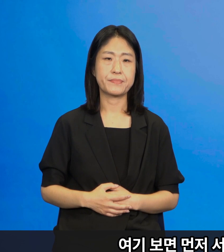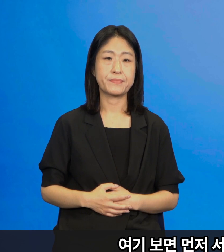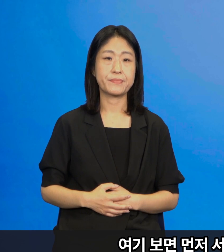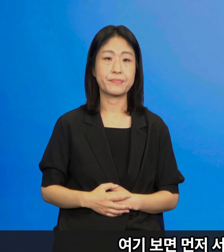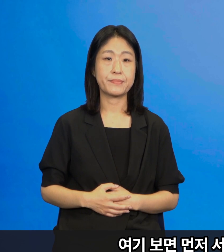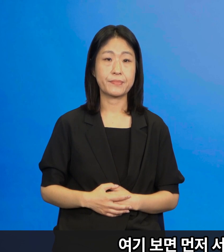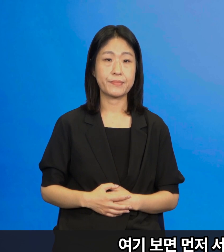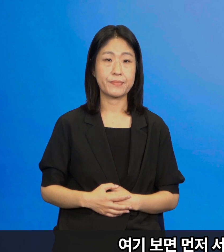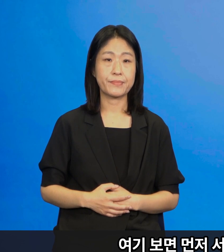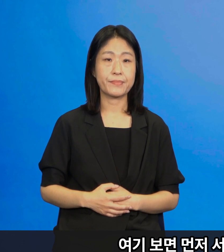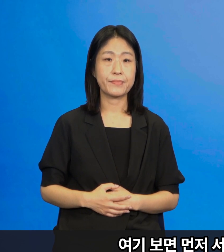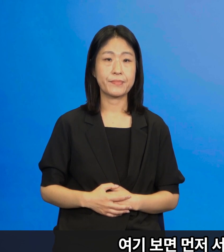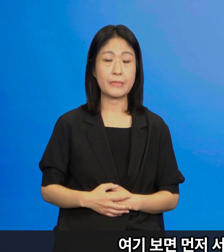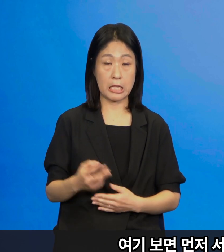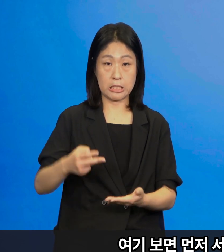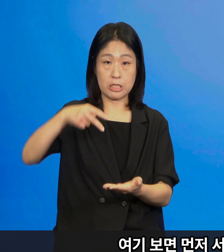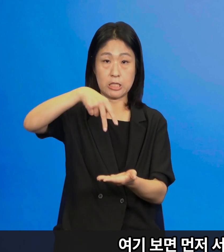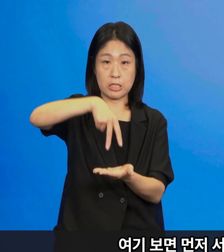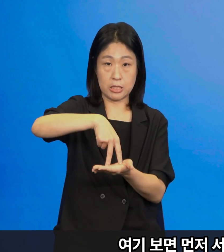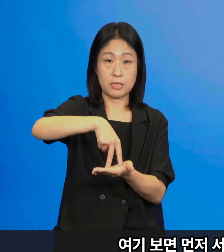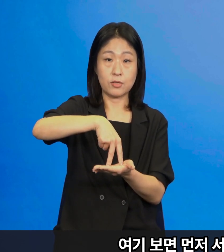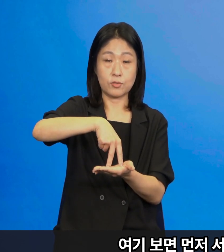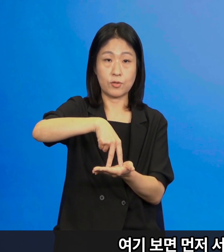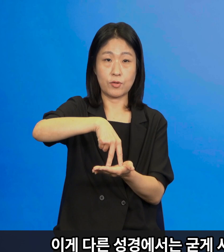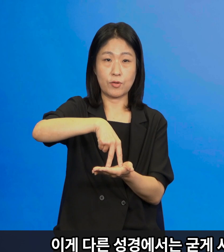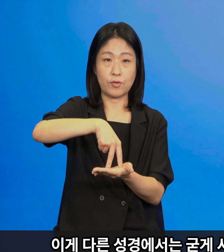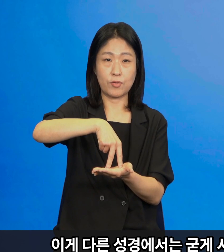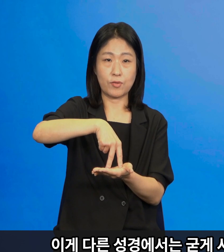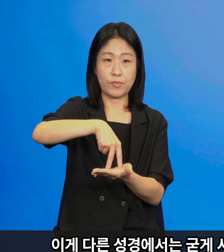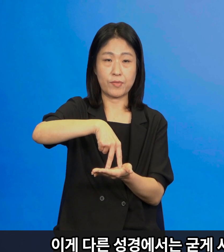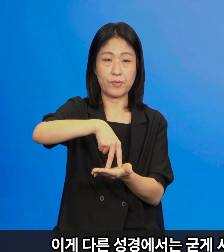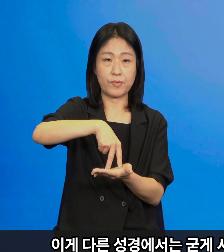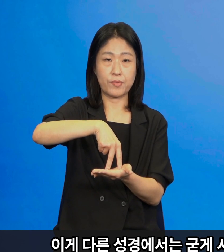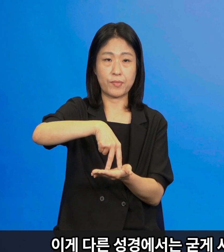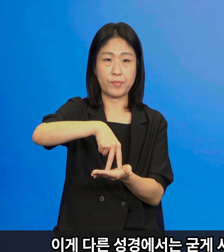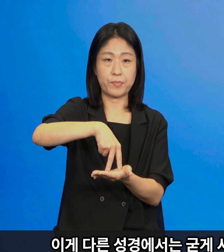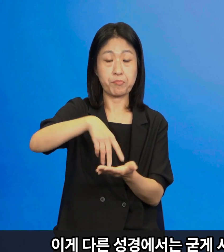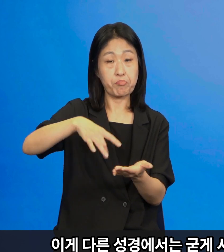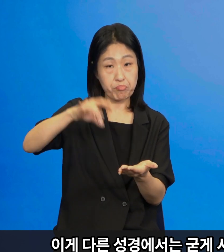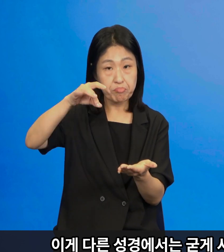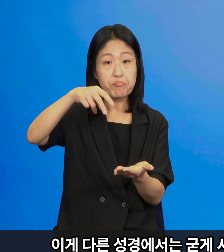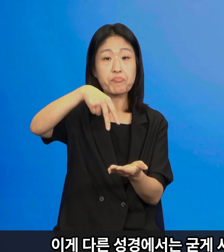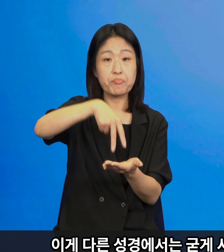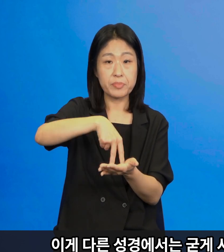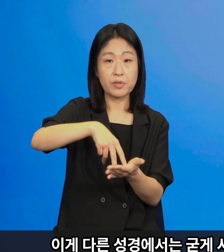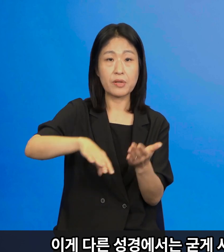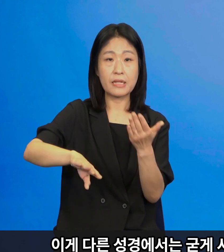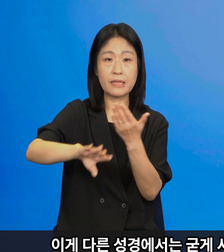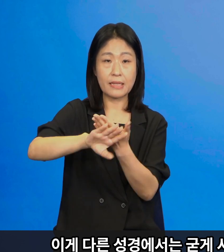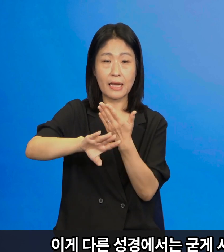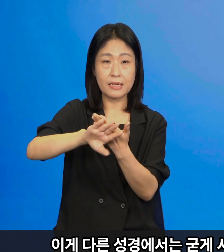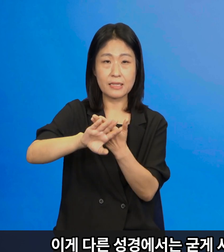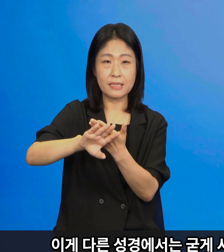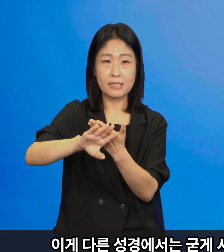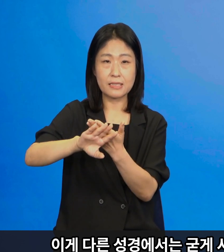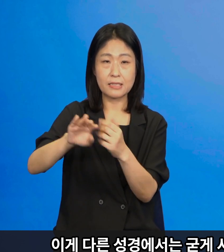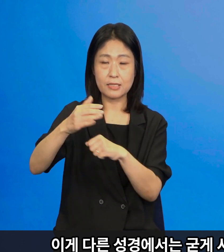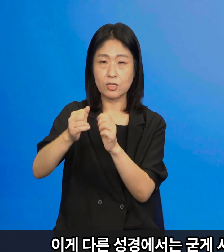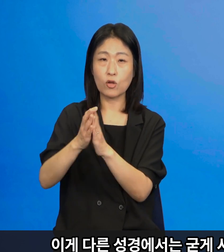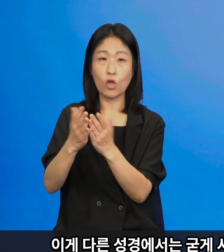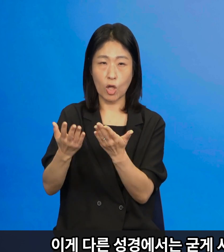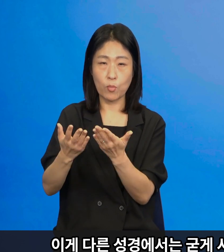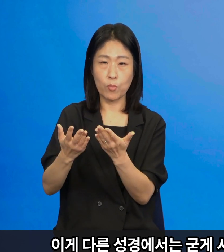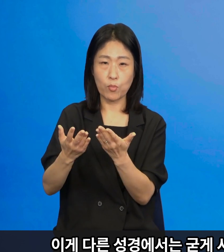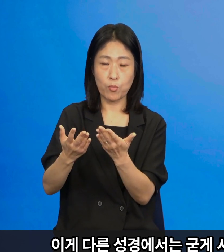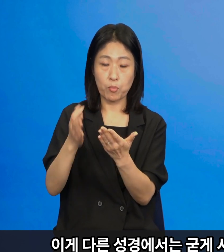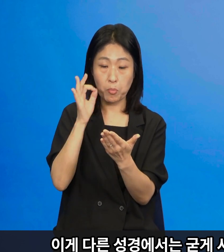여기 보면 먼저 서서라는 표현이 있어요. 이게 다른 성경에서는 굳게 서서라고 되어 있습니다.